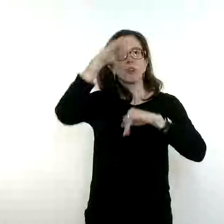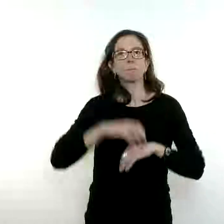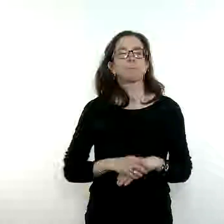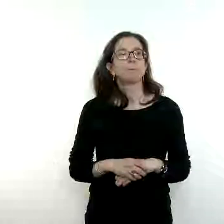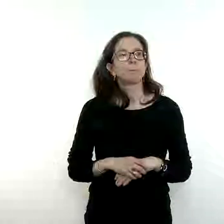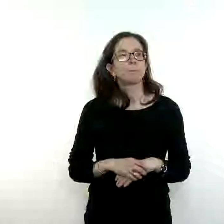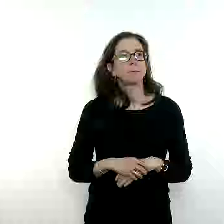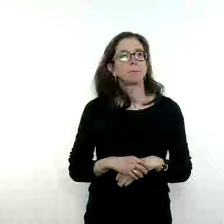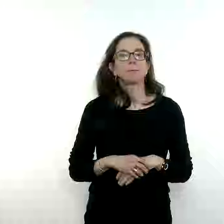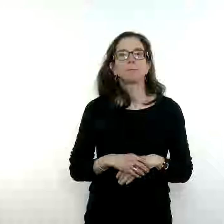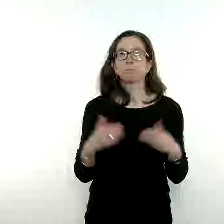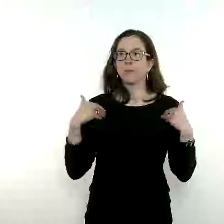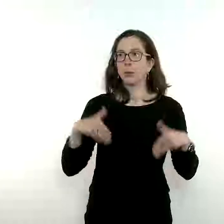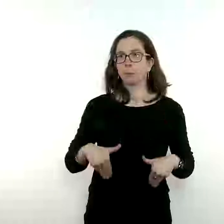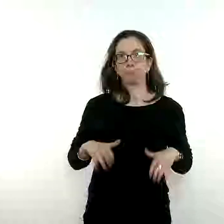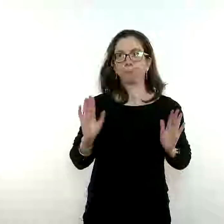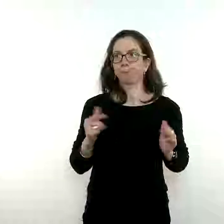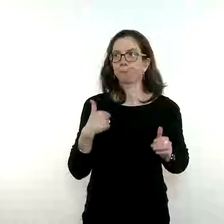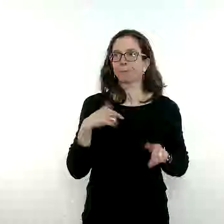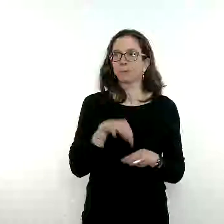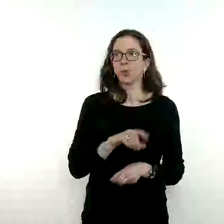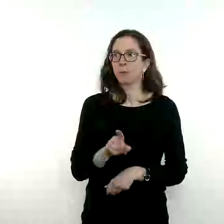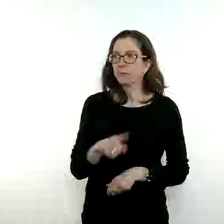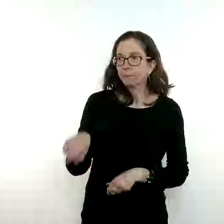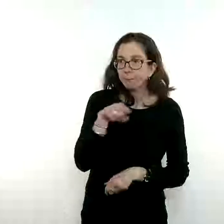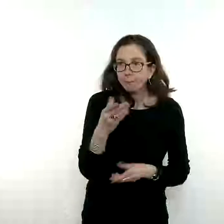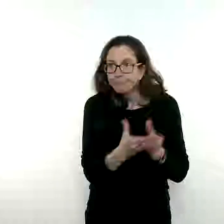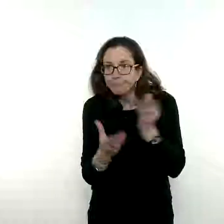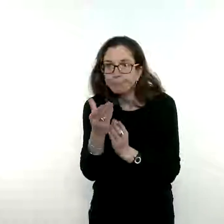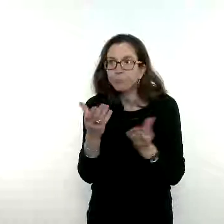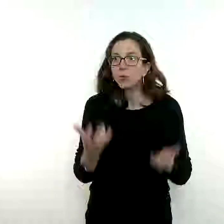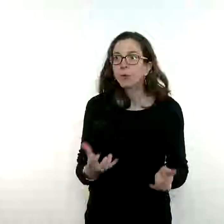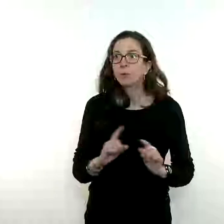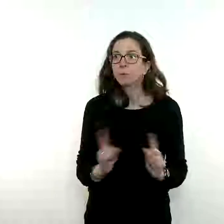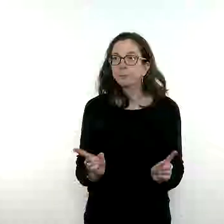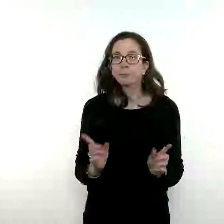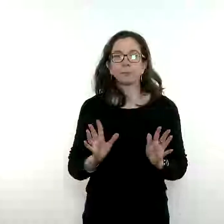prends pas part au vote. Pas de demande d'intervention?